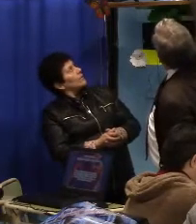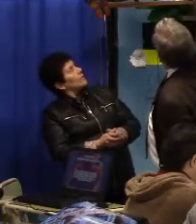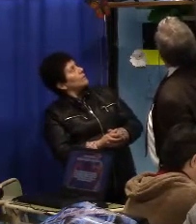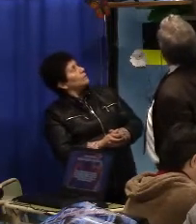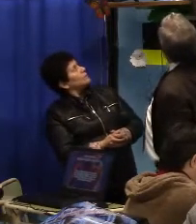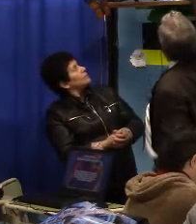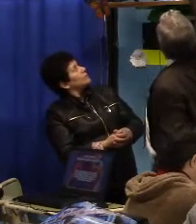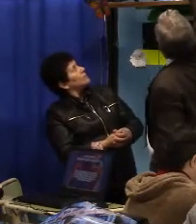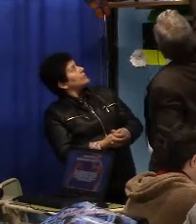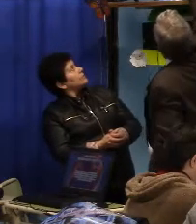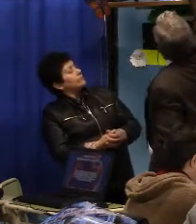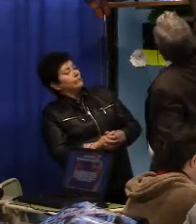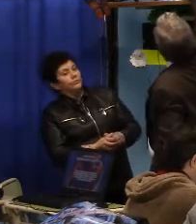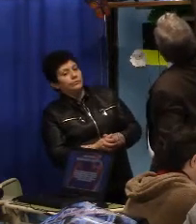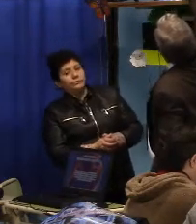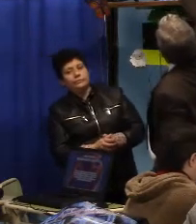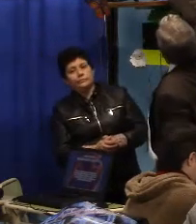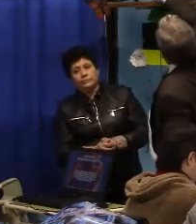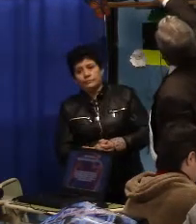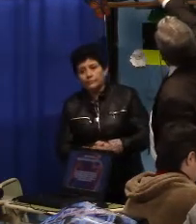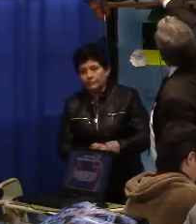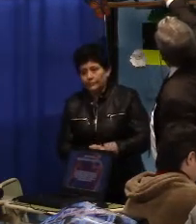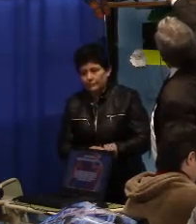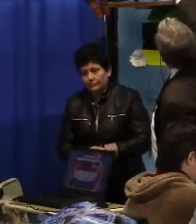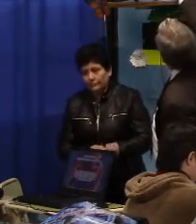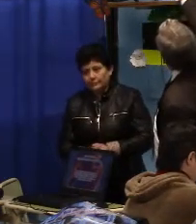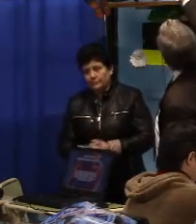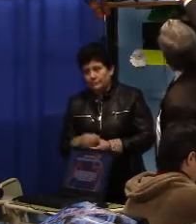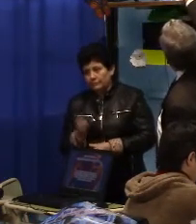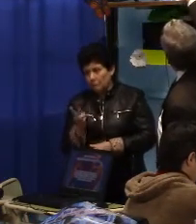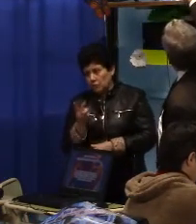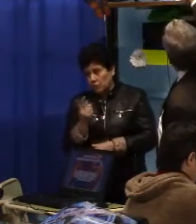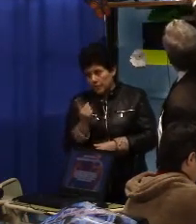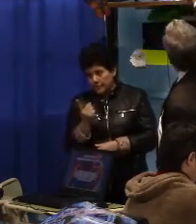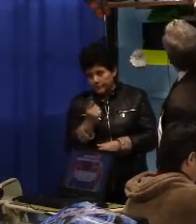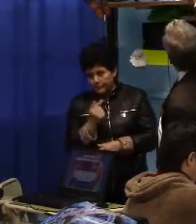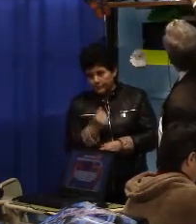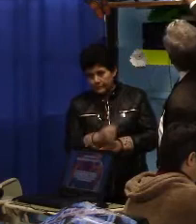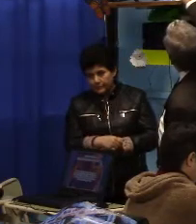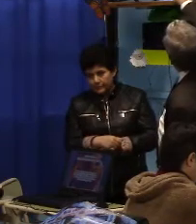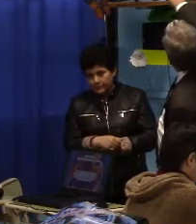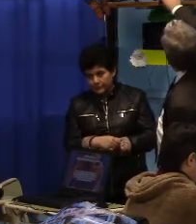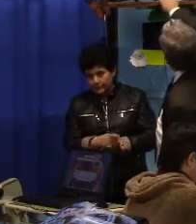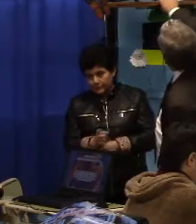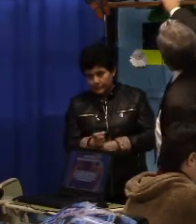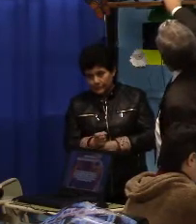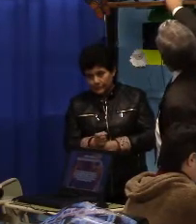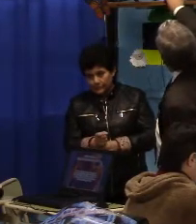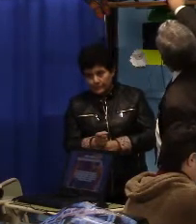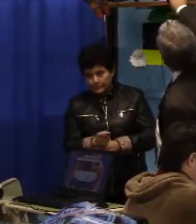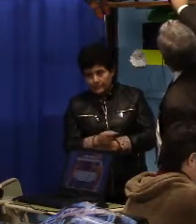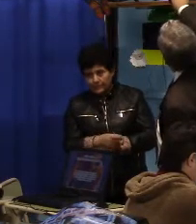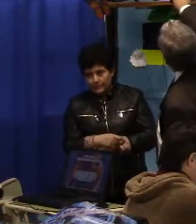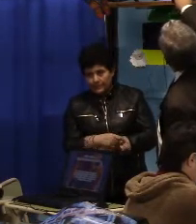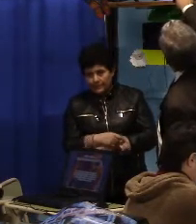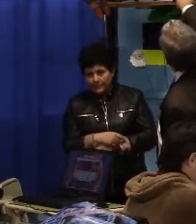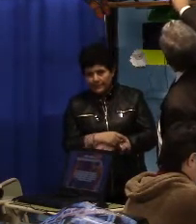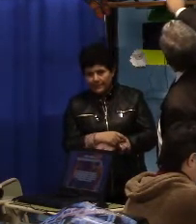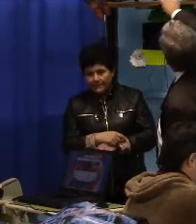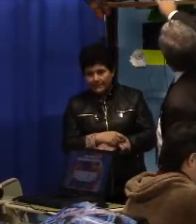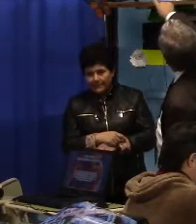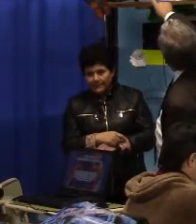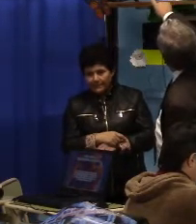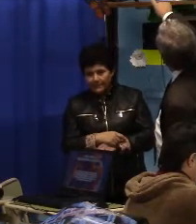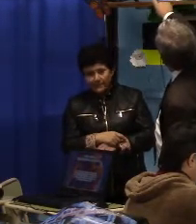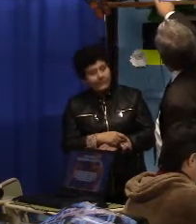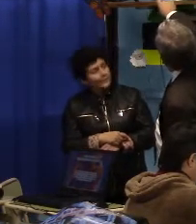cual Dios había escogido para que se rescatase como luz de las naciones, se apartaba de la fuente de su fuerza y